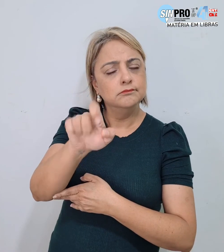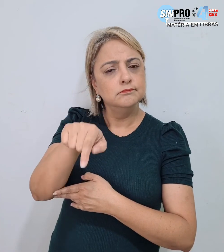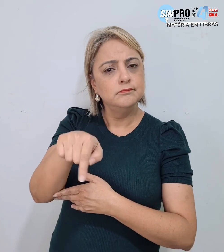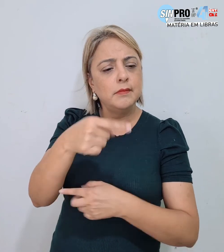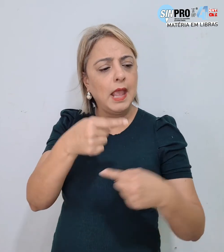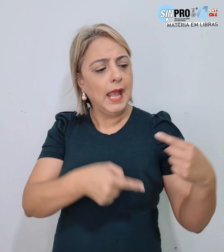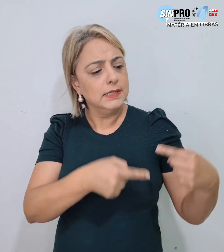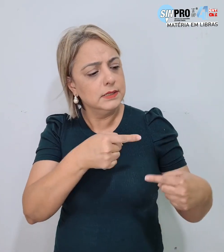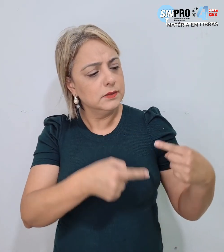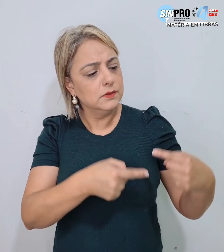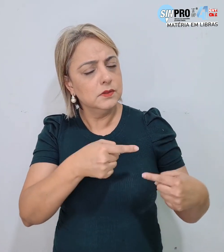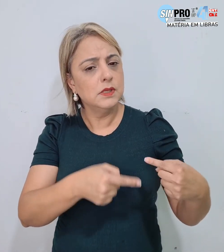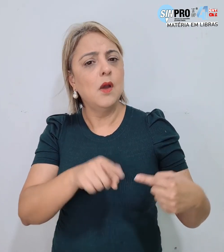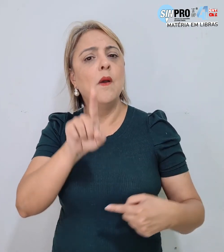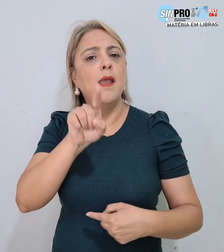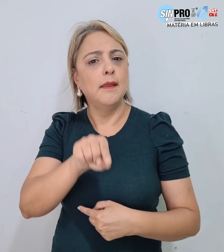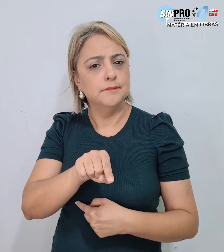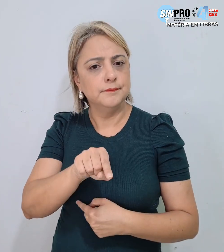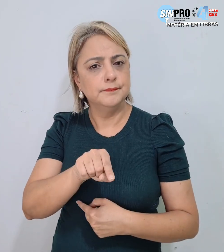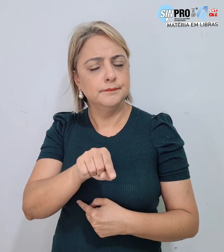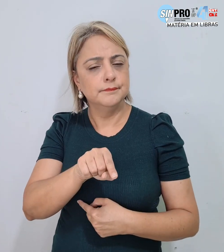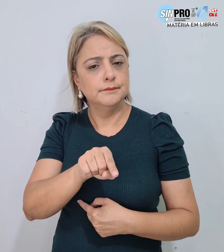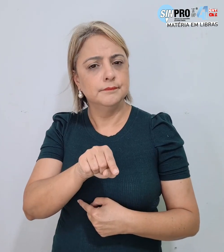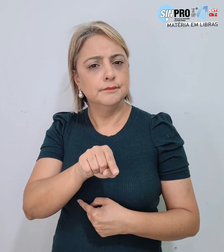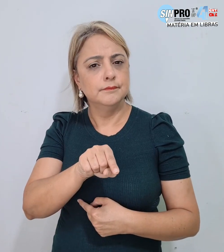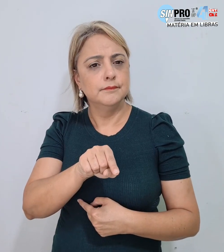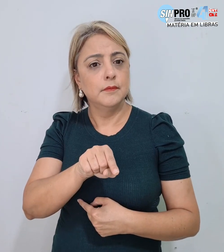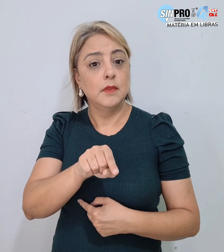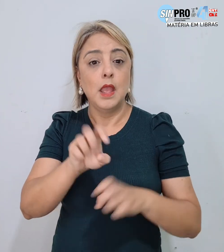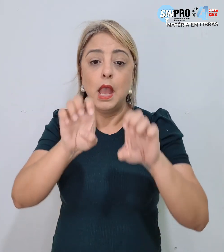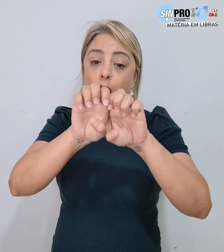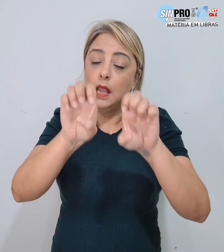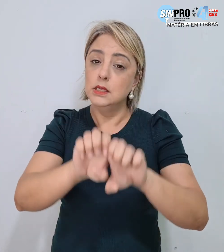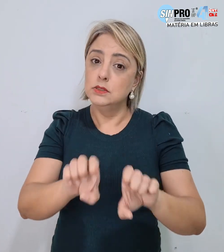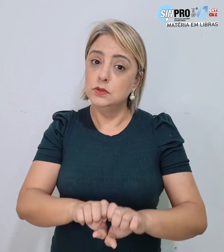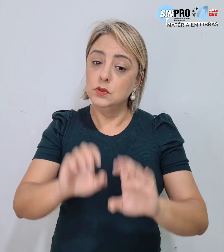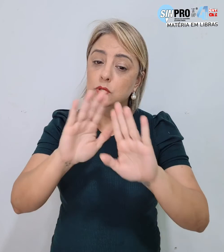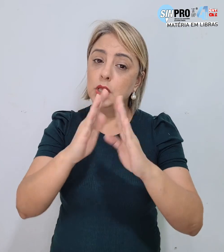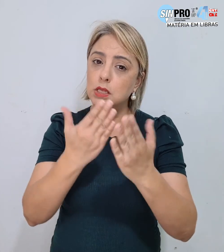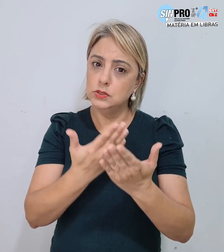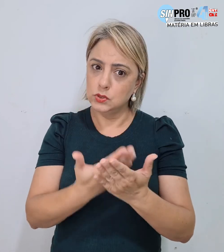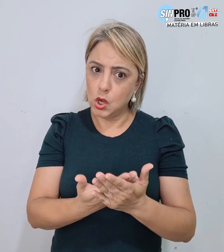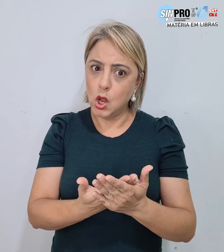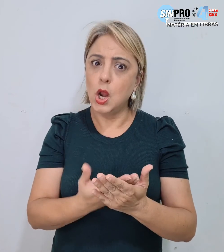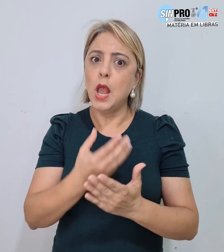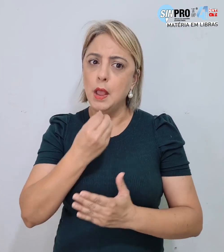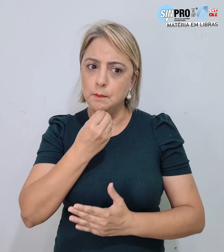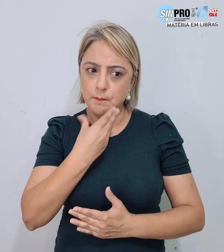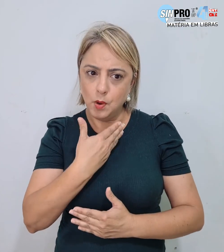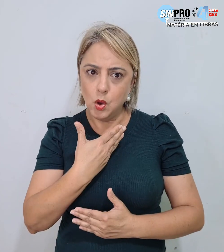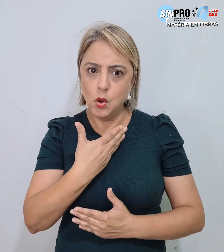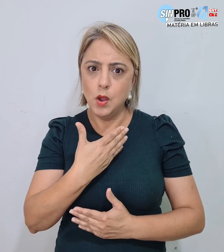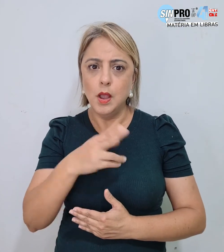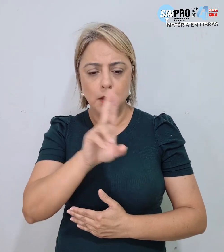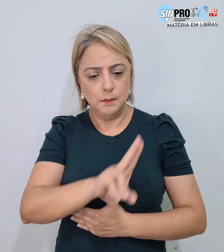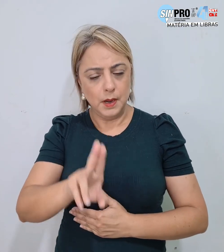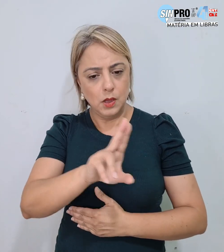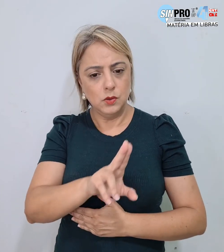e a discussão posta é é a estrutura dos colégios é capaz de fazer uso dos espaços coletivos